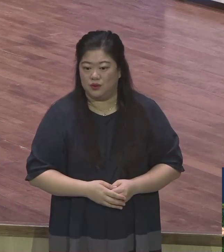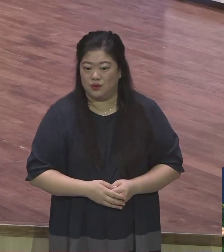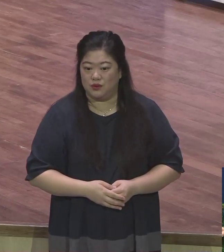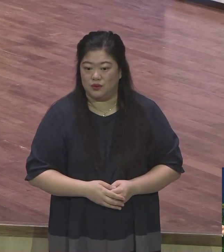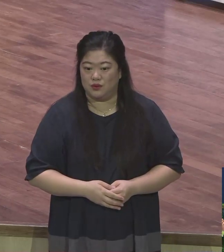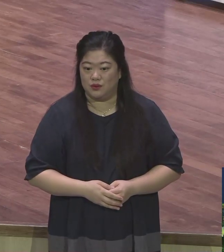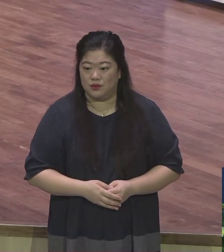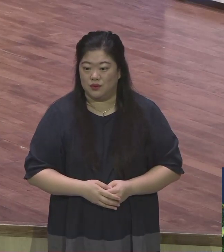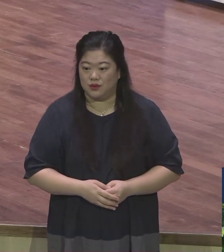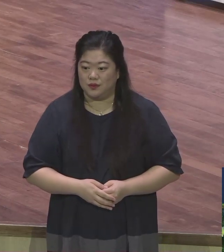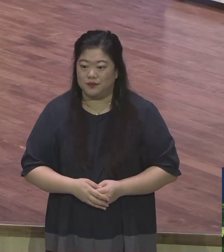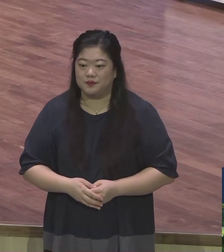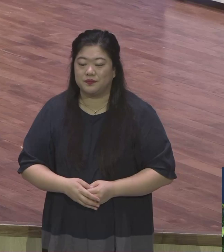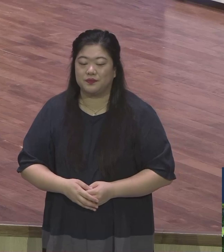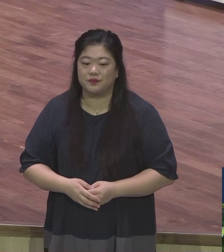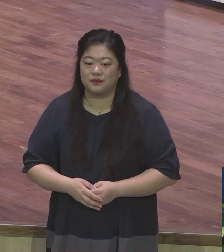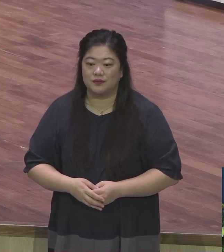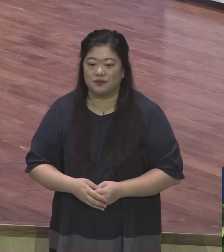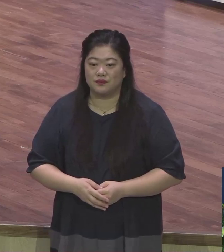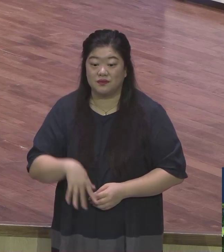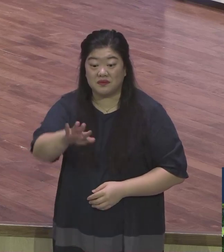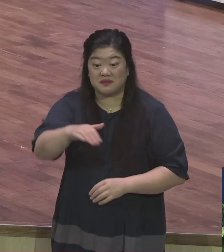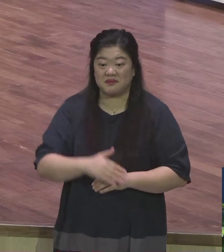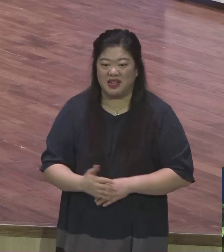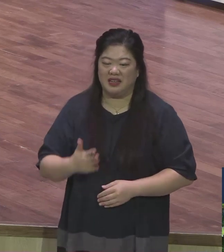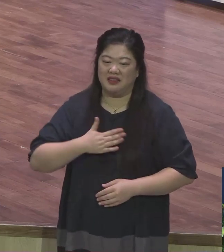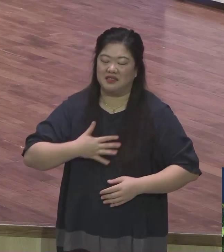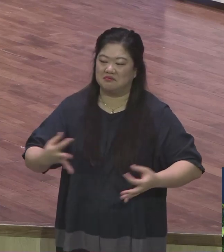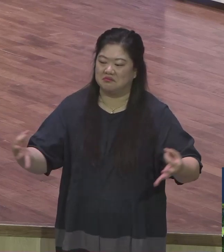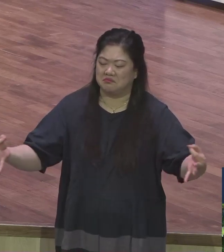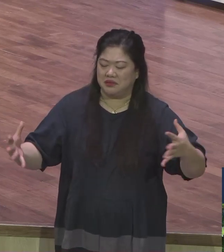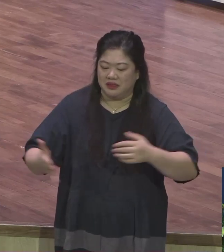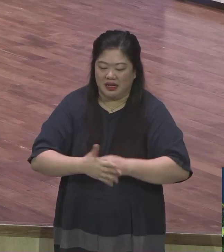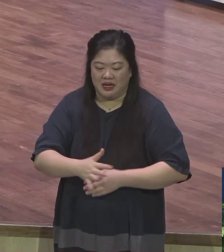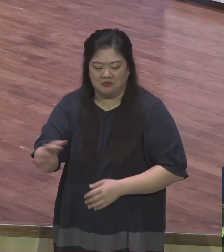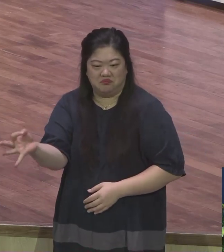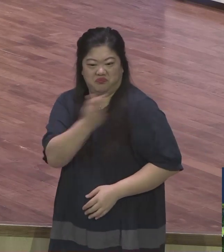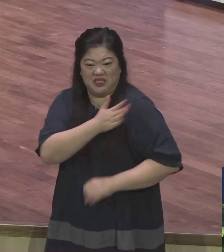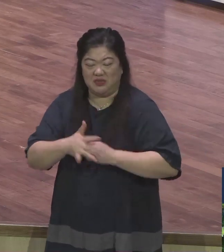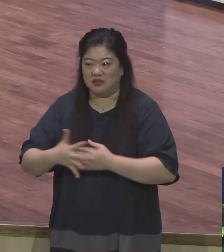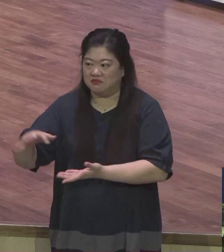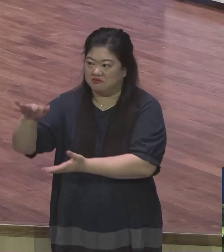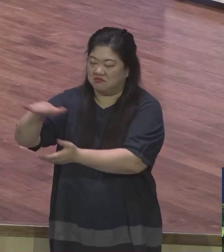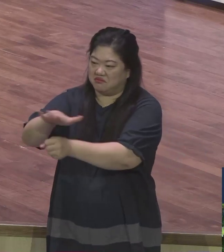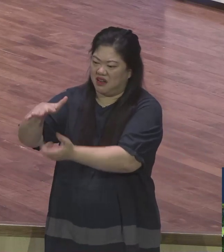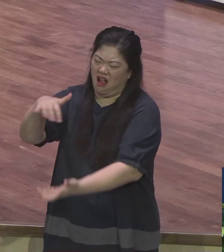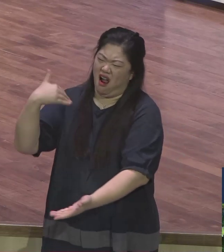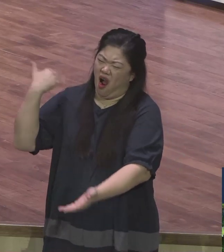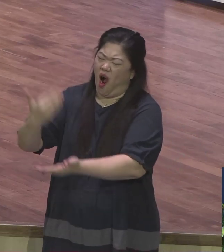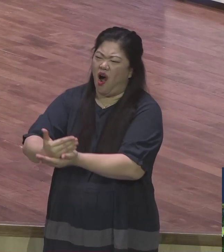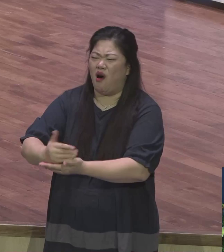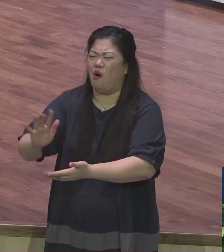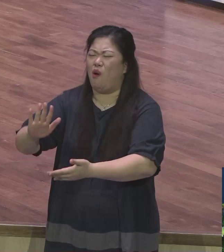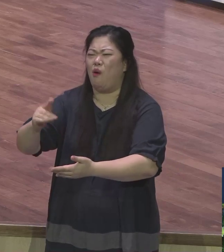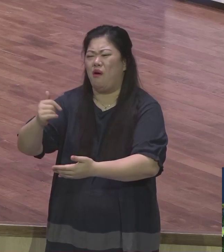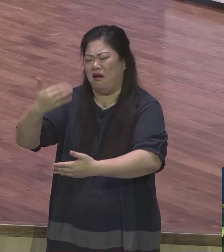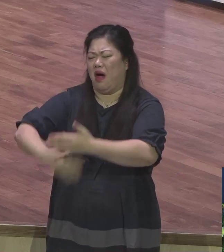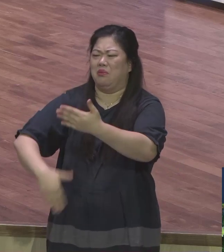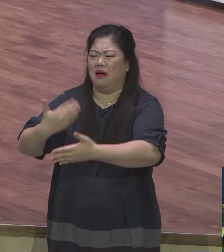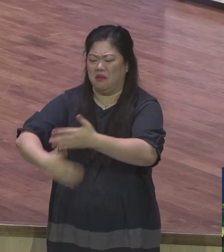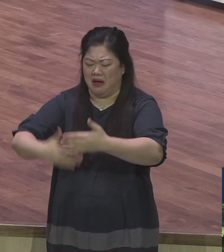있다는 거예요. 우리는 잘나서 우리가 달랑떼 있어서 안해요. 우리는 구원받아 우리 모두 낳는다.